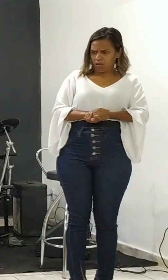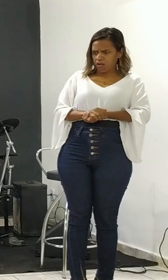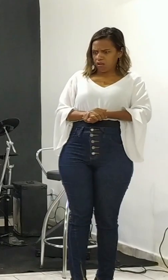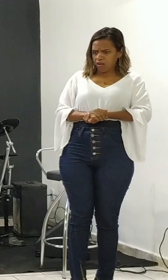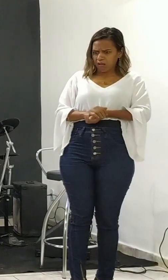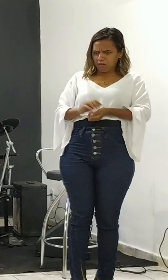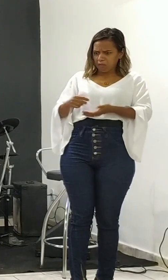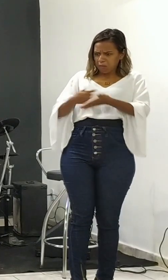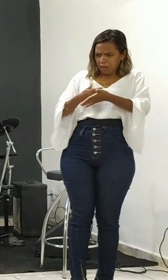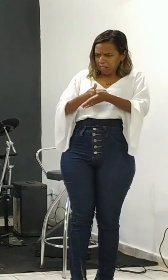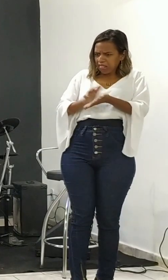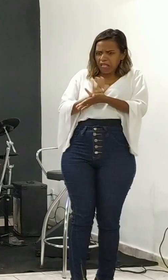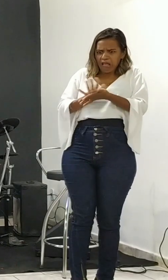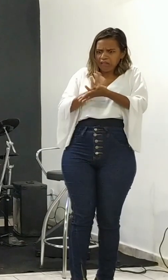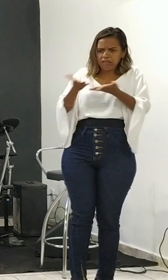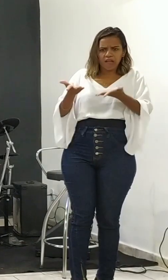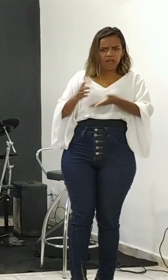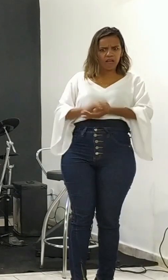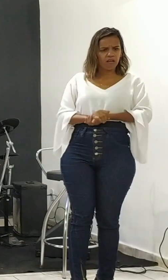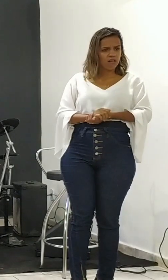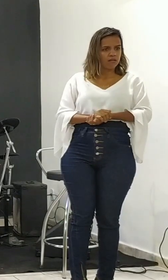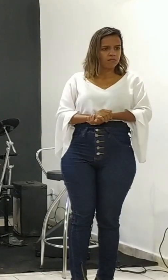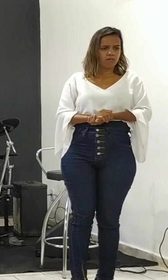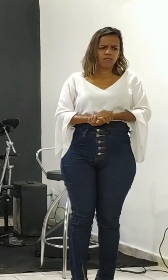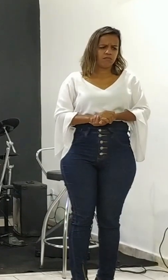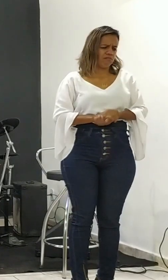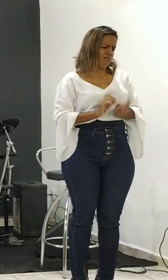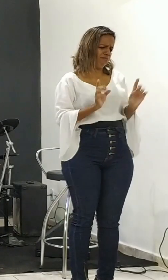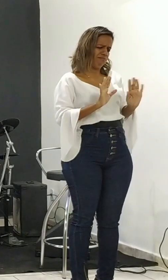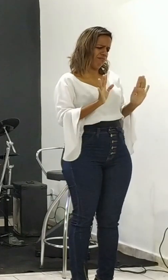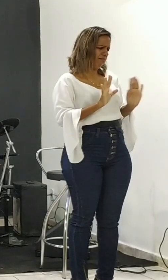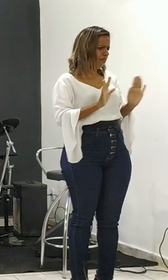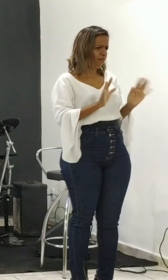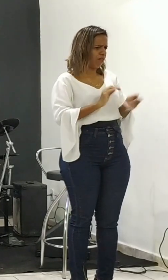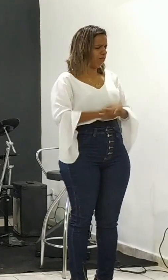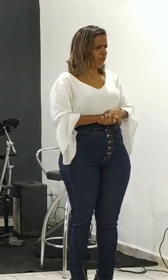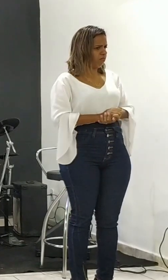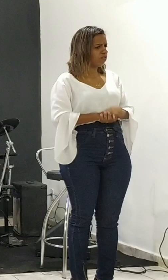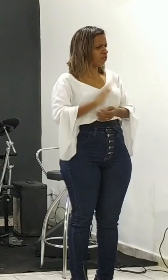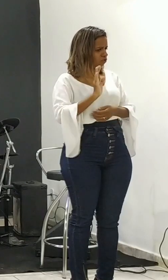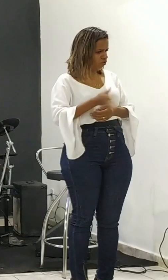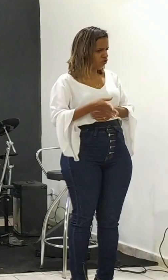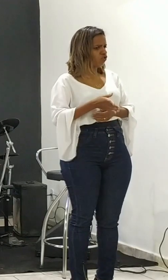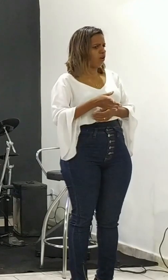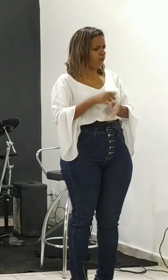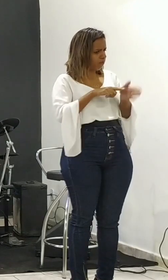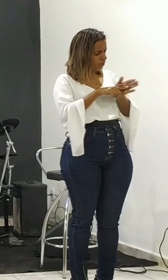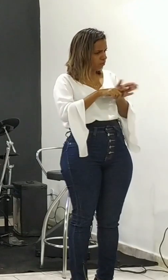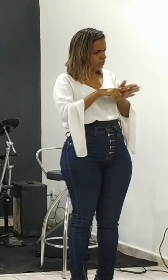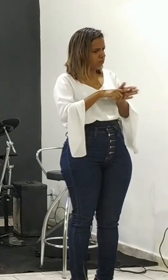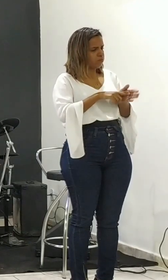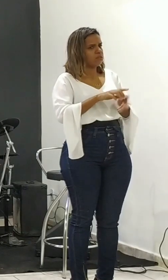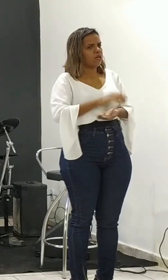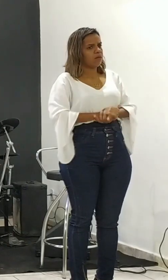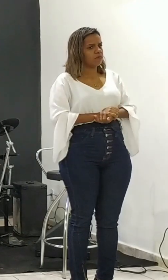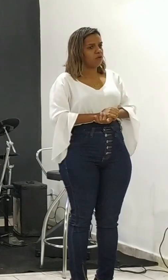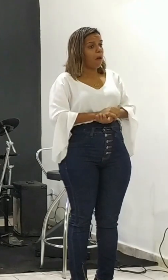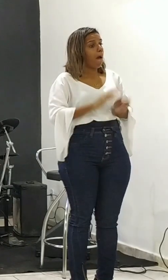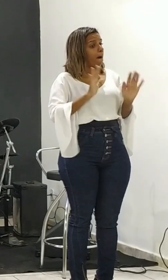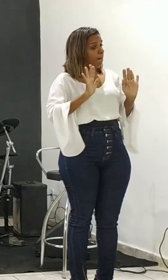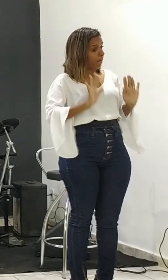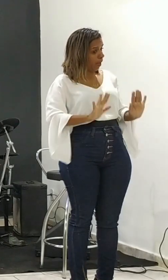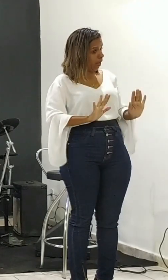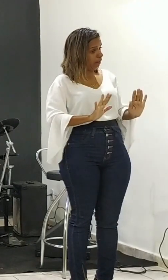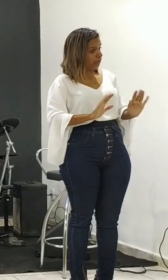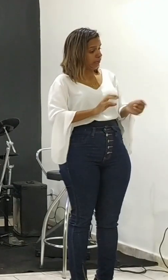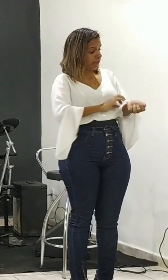nada. Não é necessário depois da senhora ter passado na triagem, né, Dona Maria? Mas se persistir